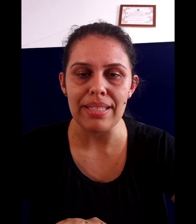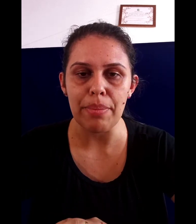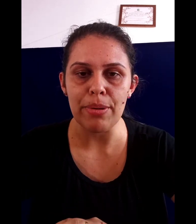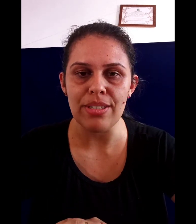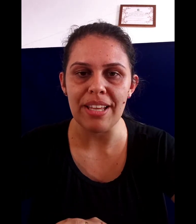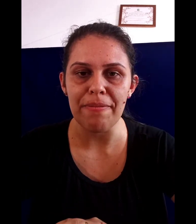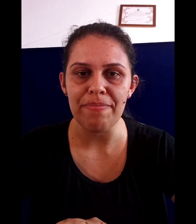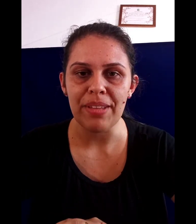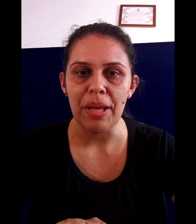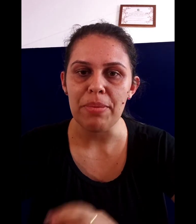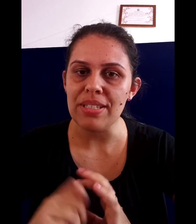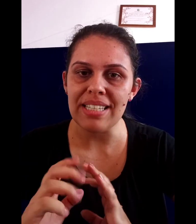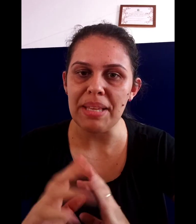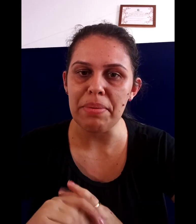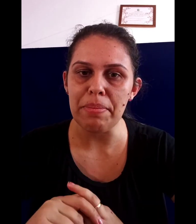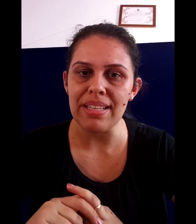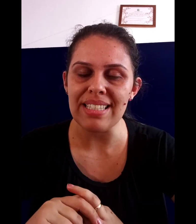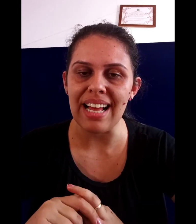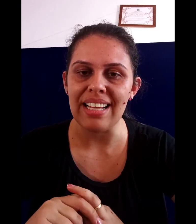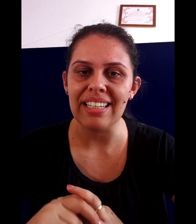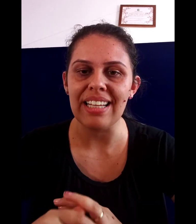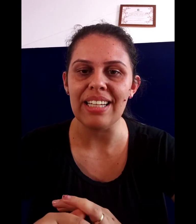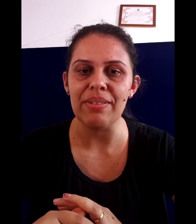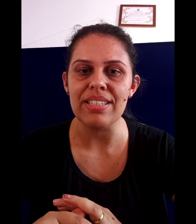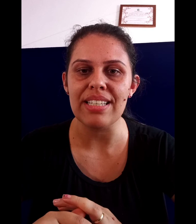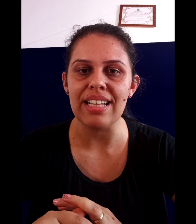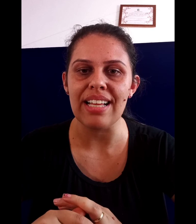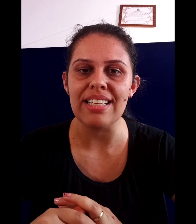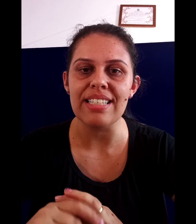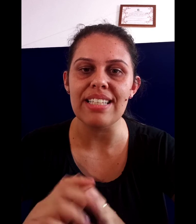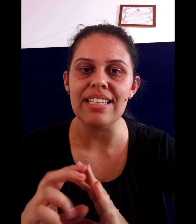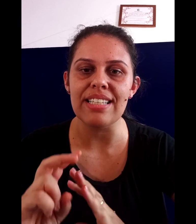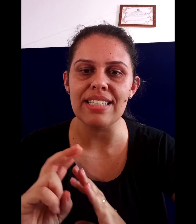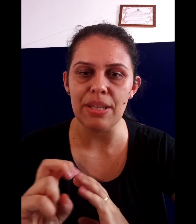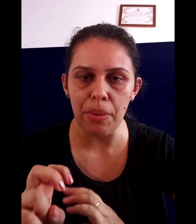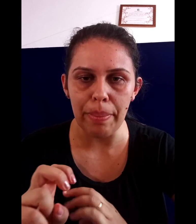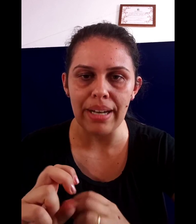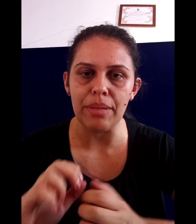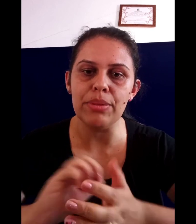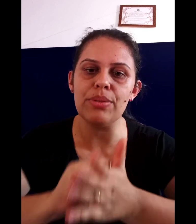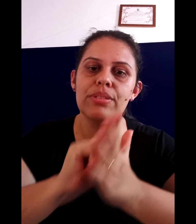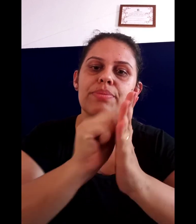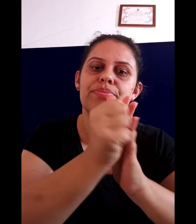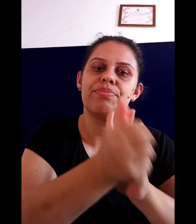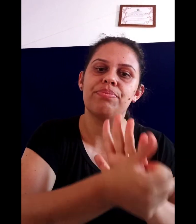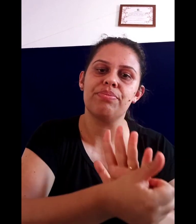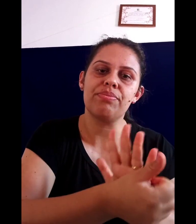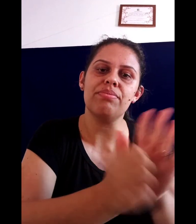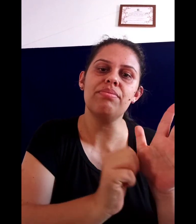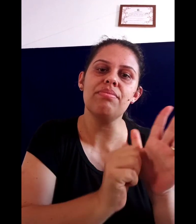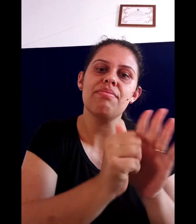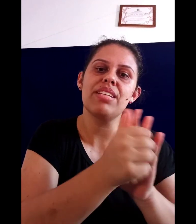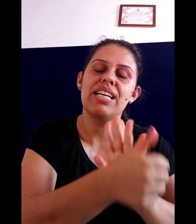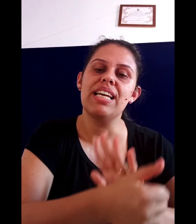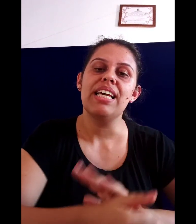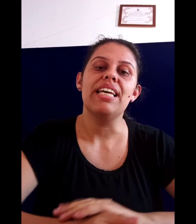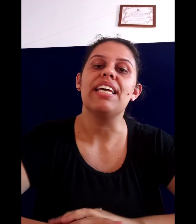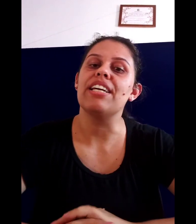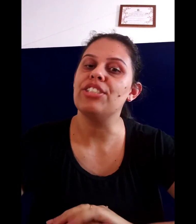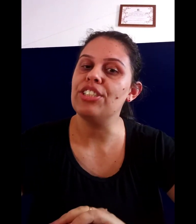para você sempre pensar que a língua de sinais existem esses 5 parâmetros e que a gente